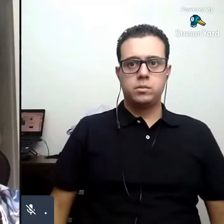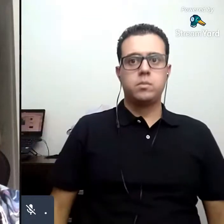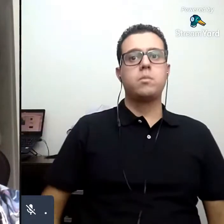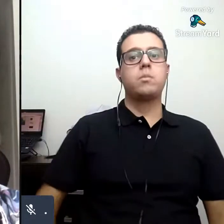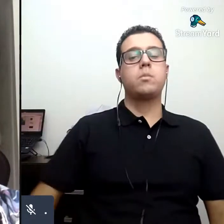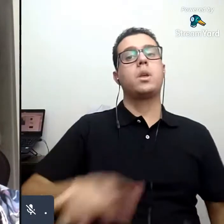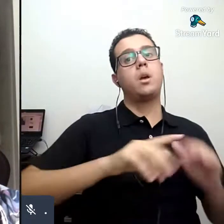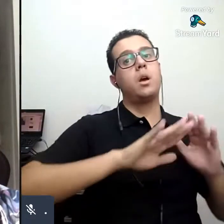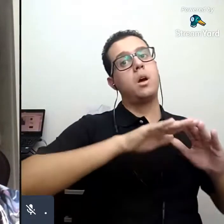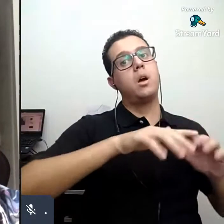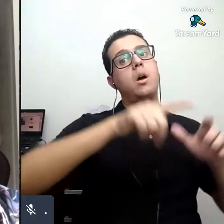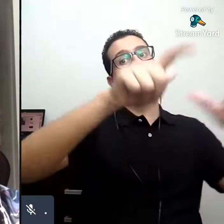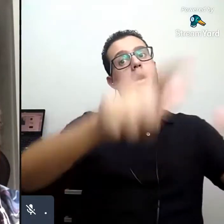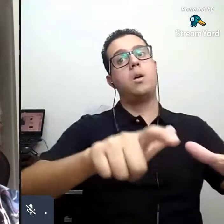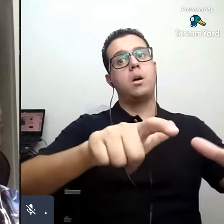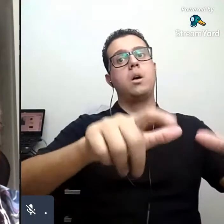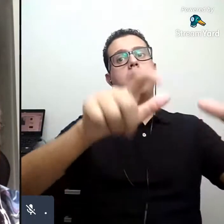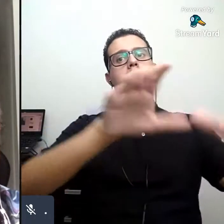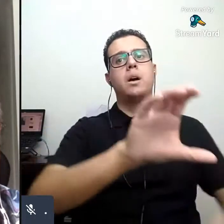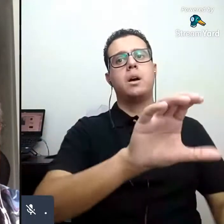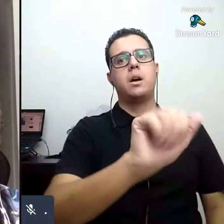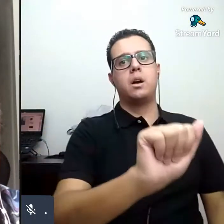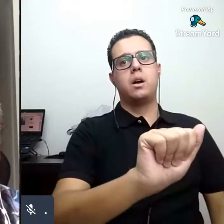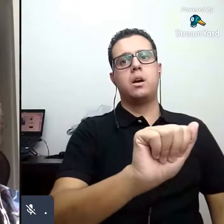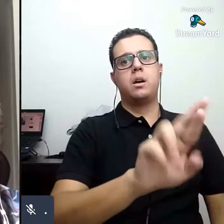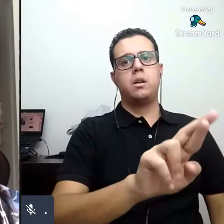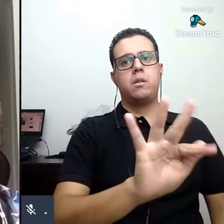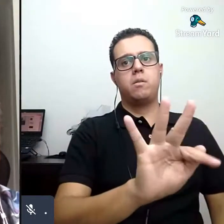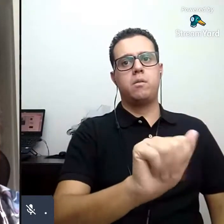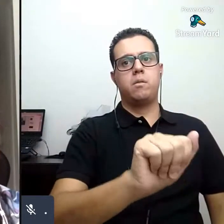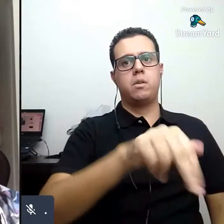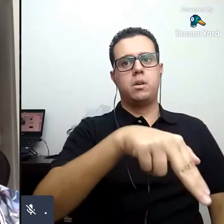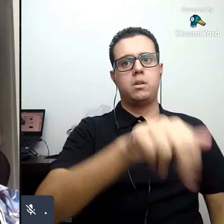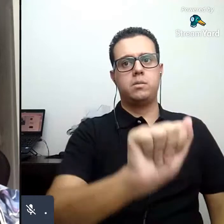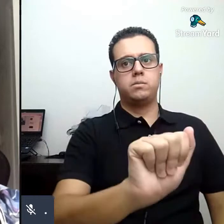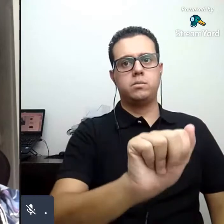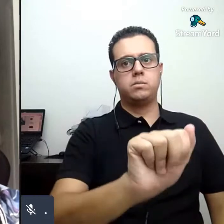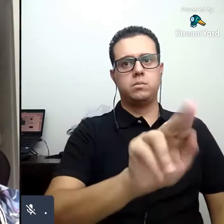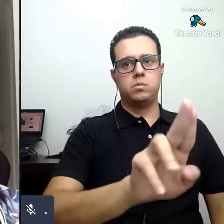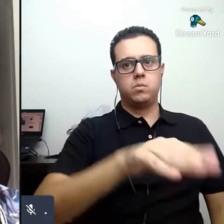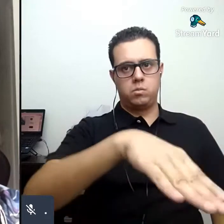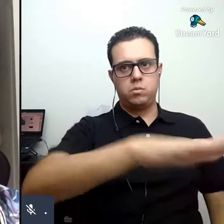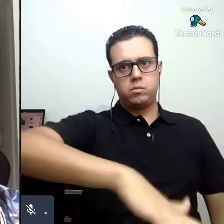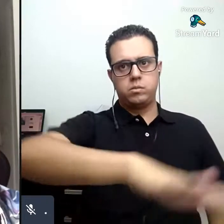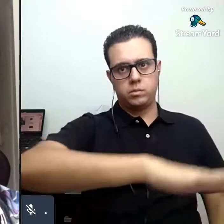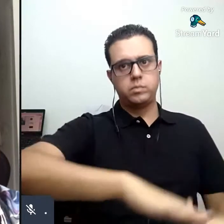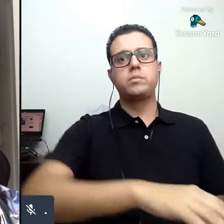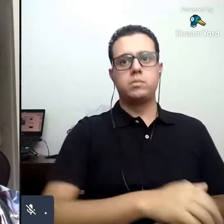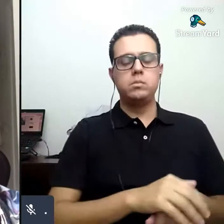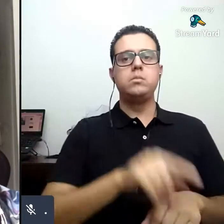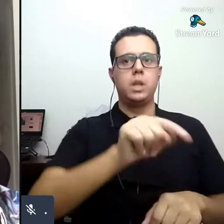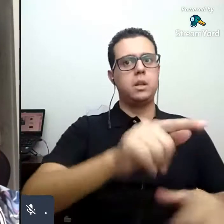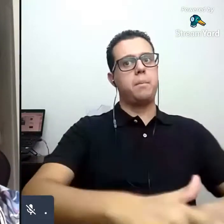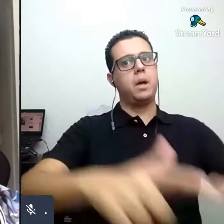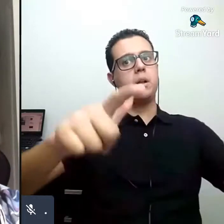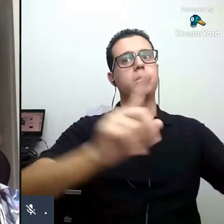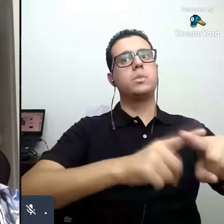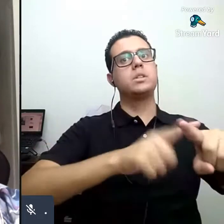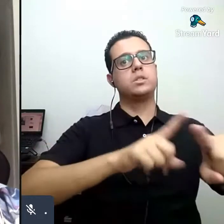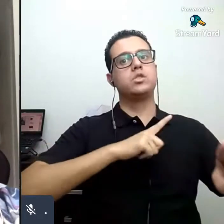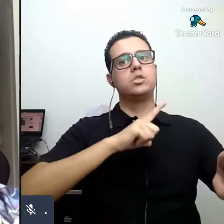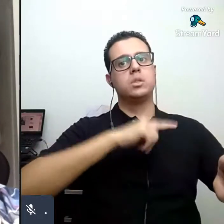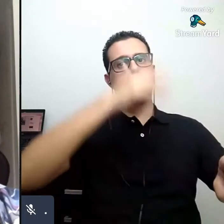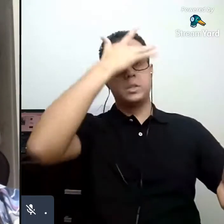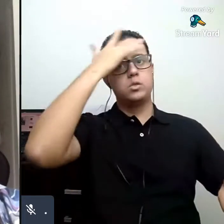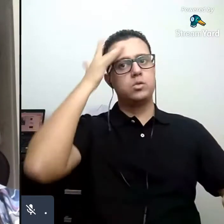volta de 1.000 habitantes, porque já tinha ali um oficial do rei morando ali, então uma cidade um pouco maior.